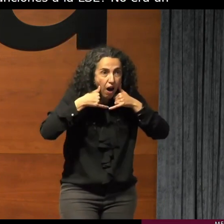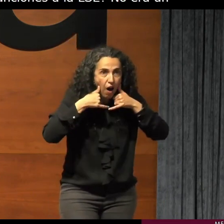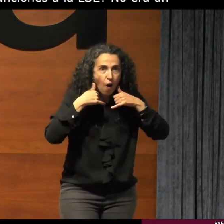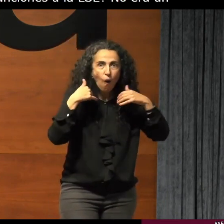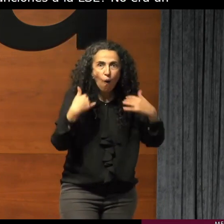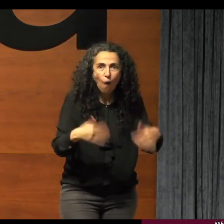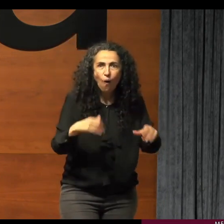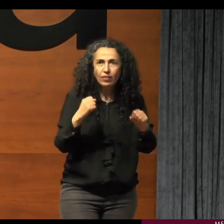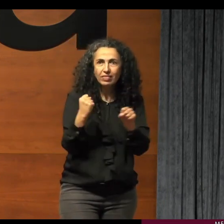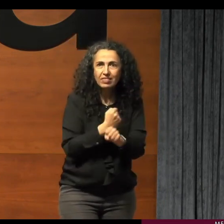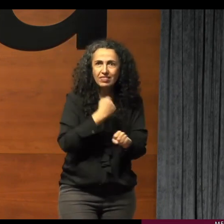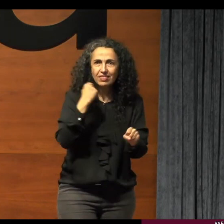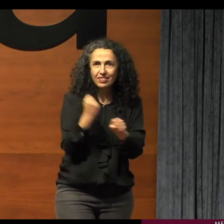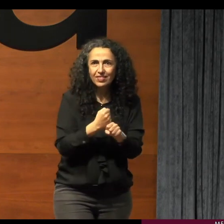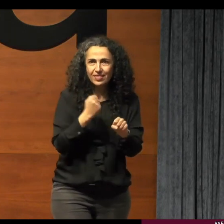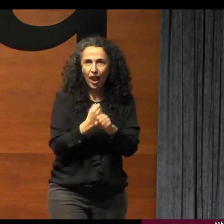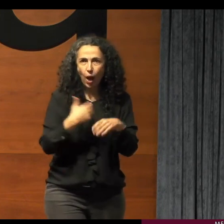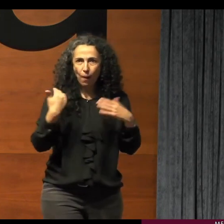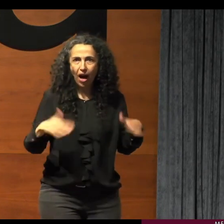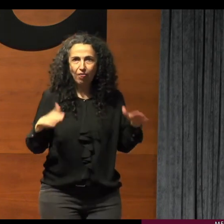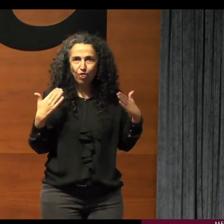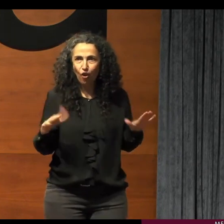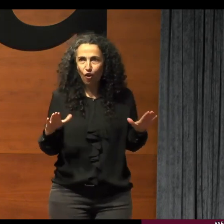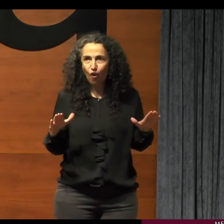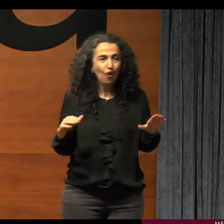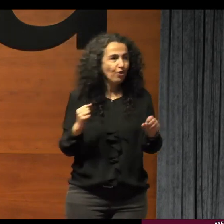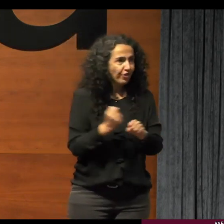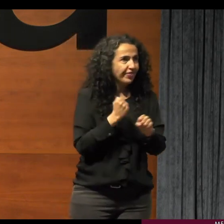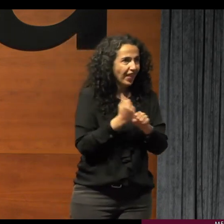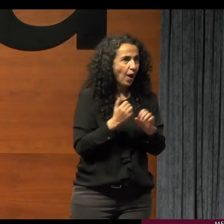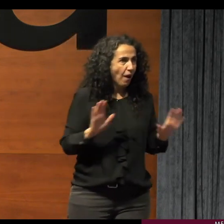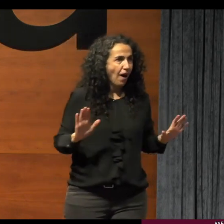Siendo además una persona sorda la que lo realizaba.